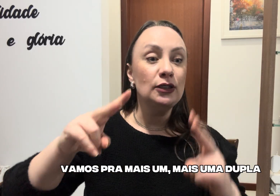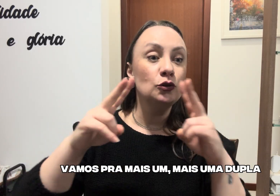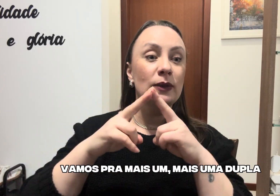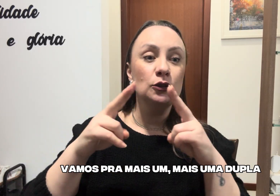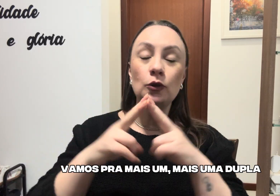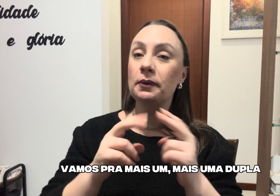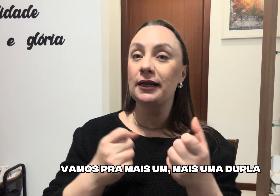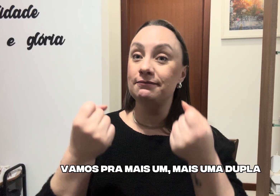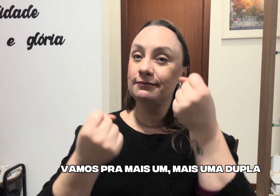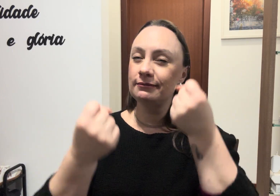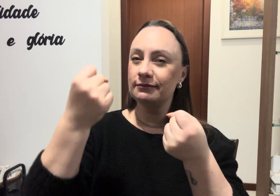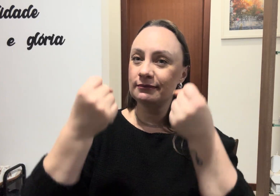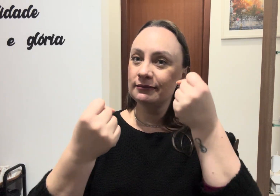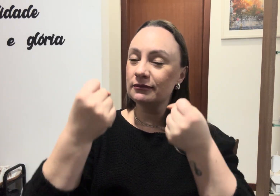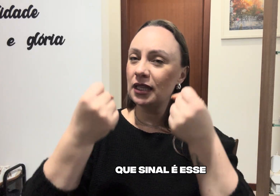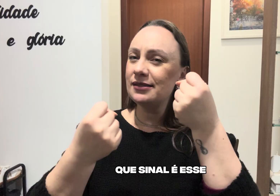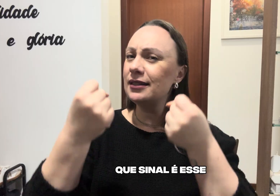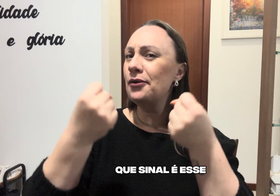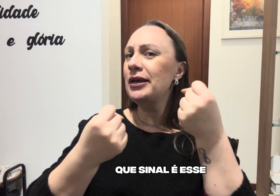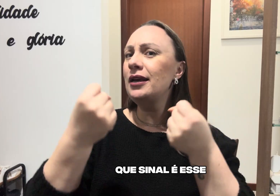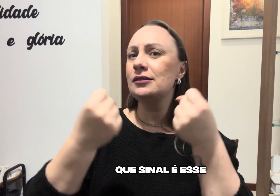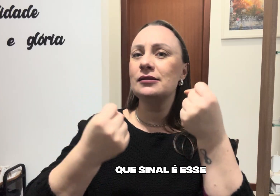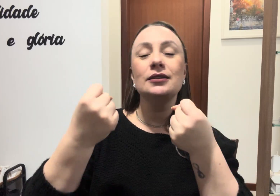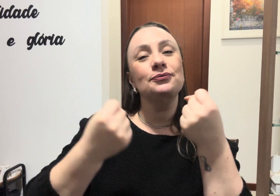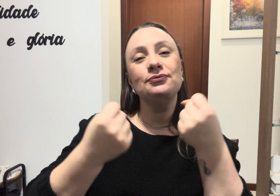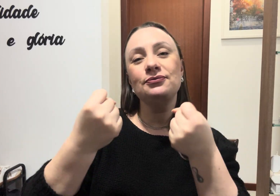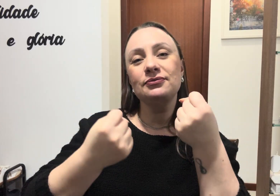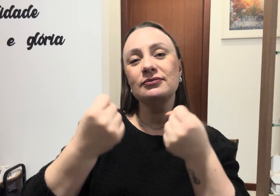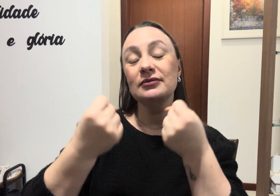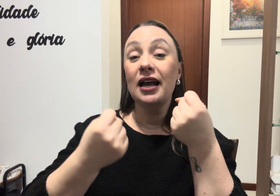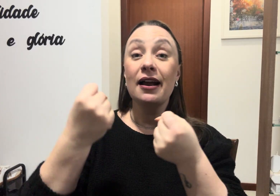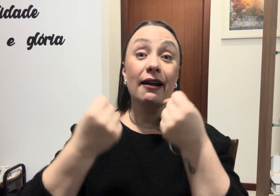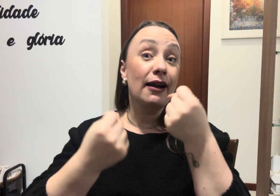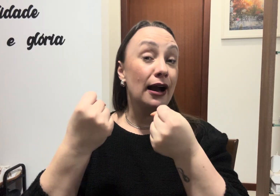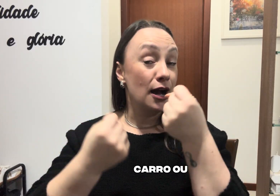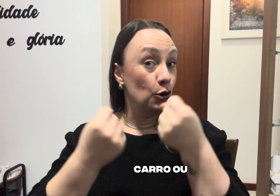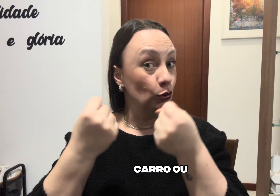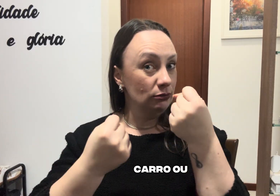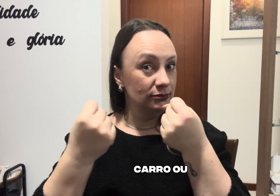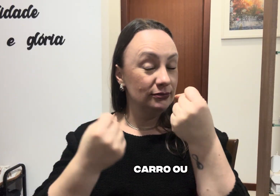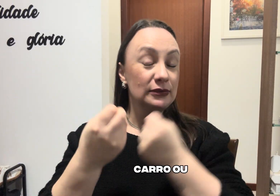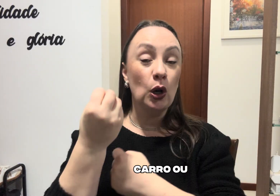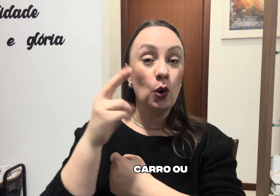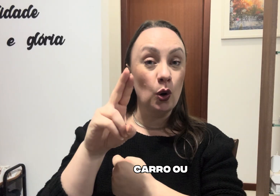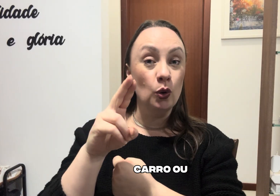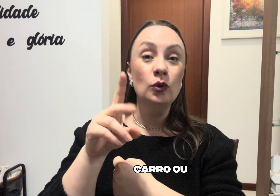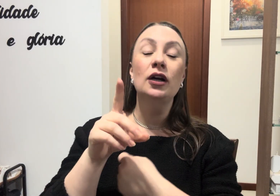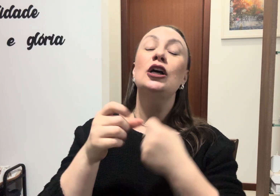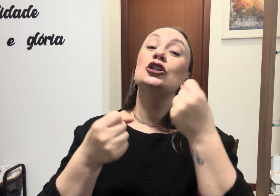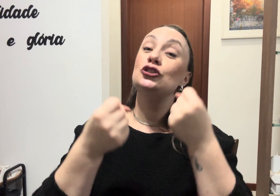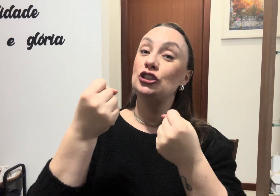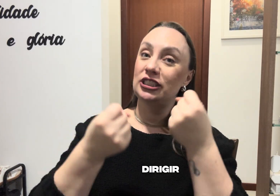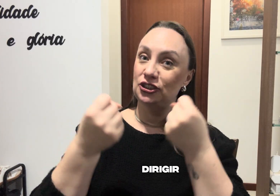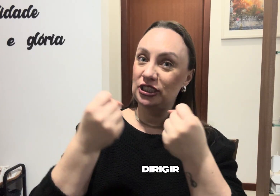uma dupla. Que sinal é esse? Carro ou